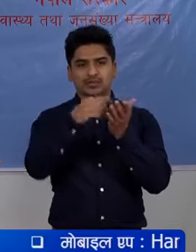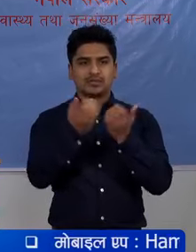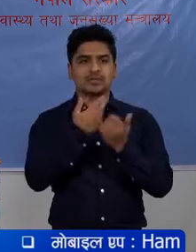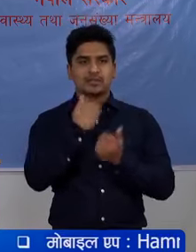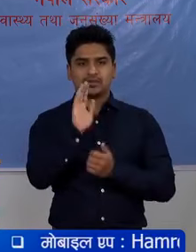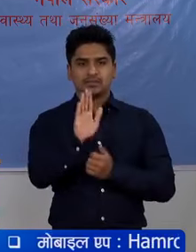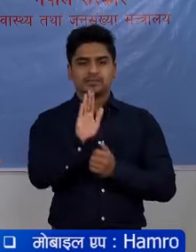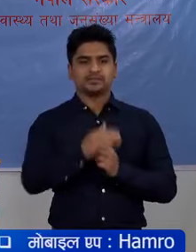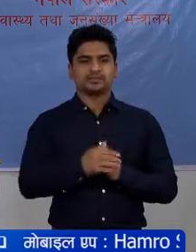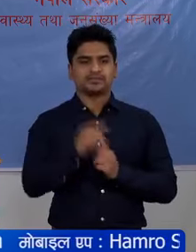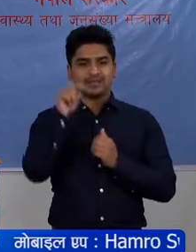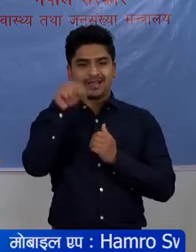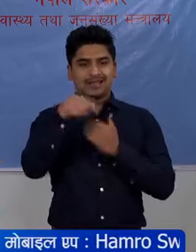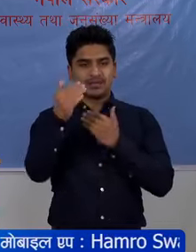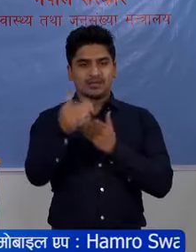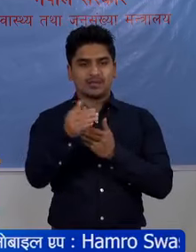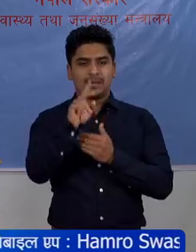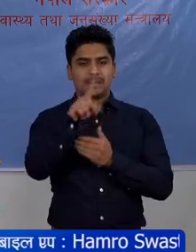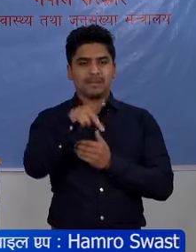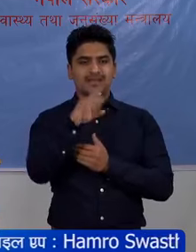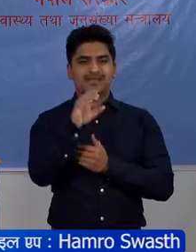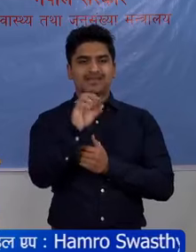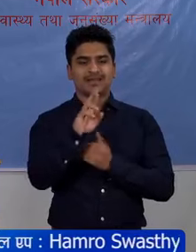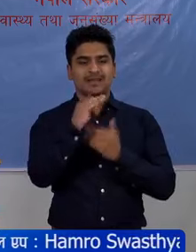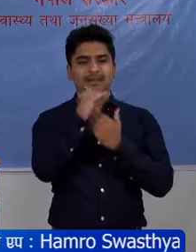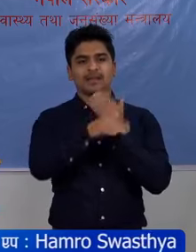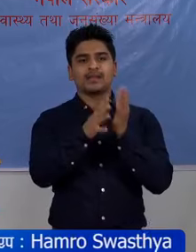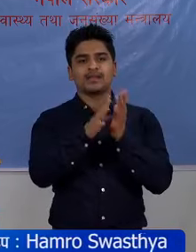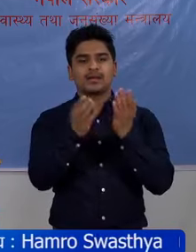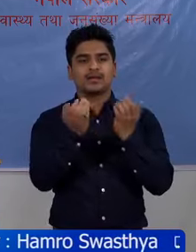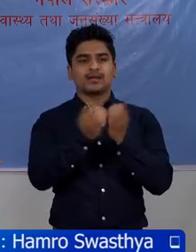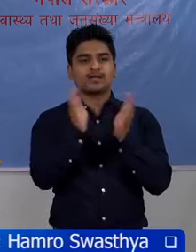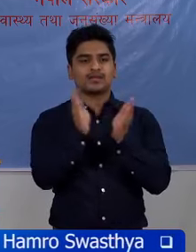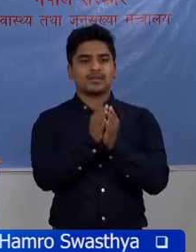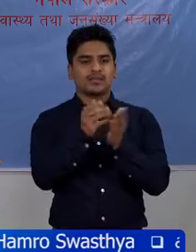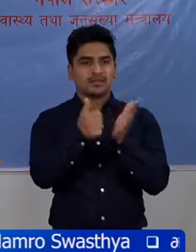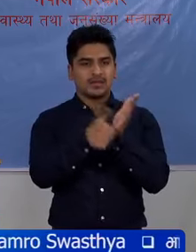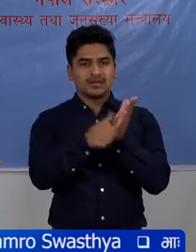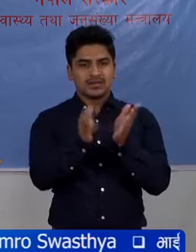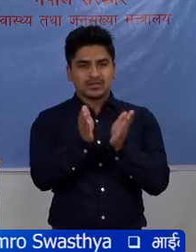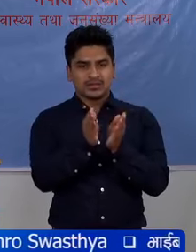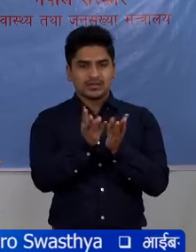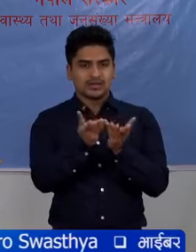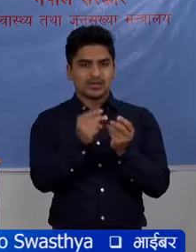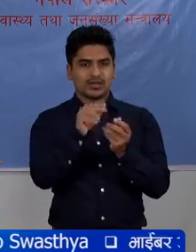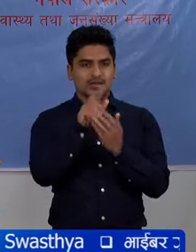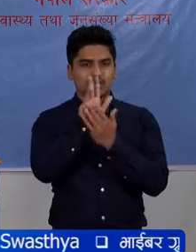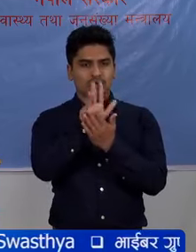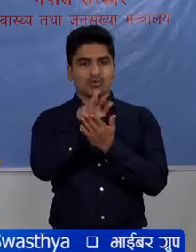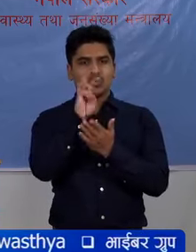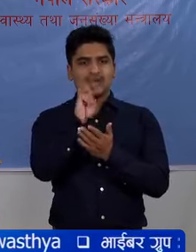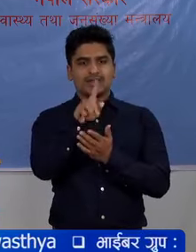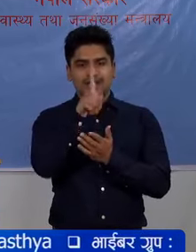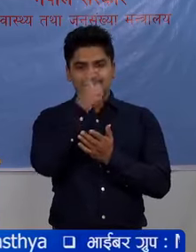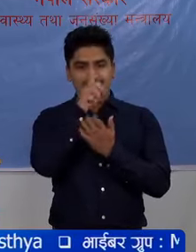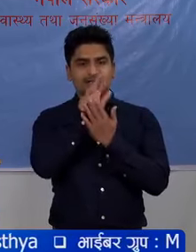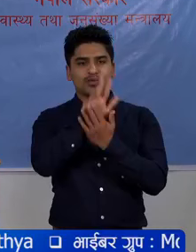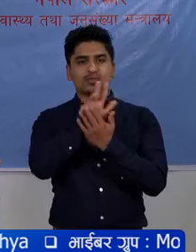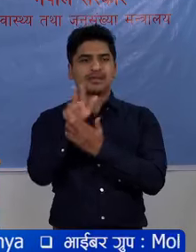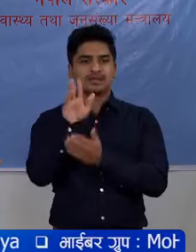आजा सम्मा PCR बीदी बाटा गरियेको जम्मा परिक्षेन संख्या 9100 जान